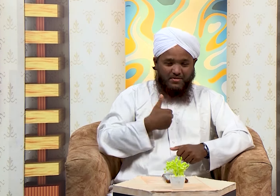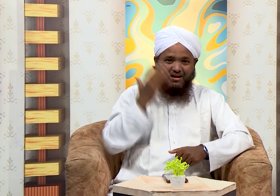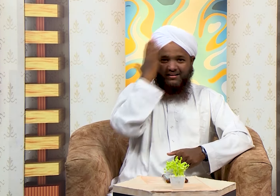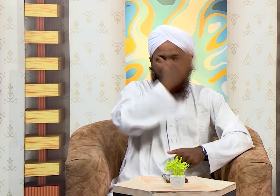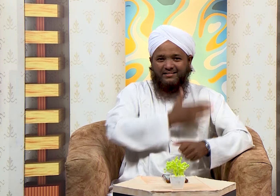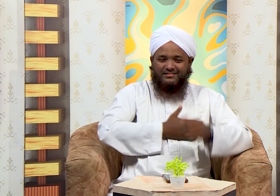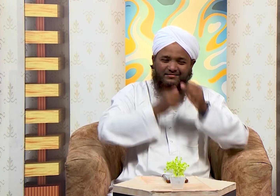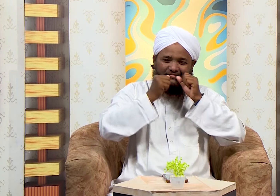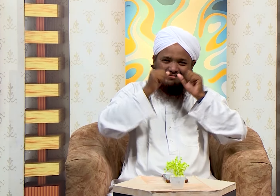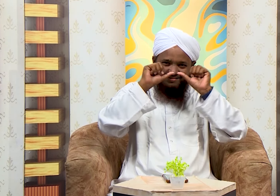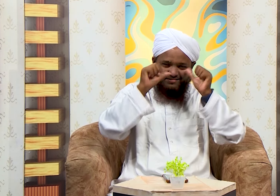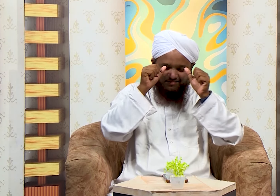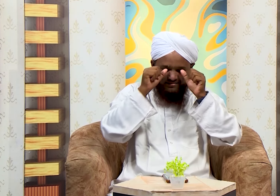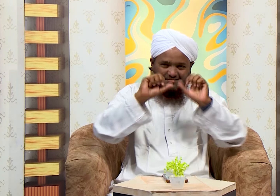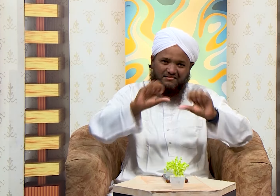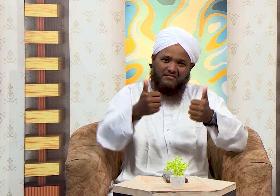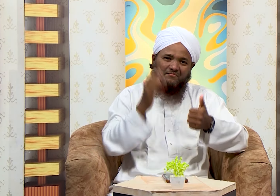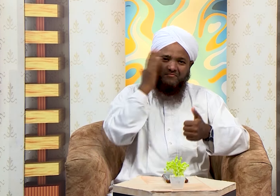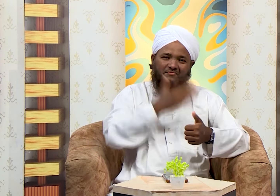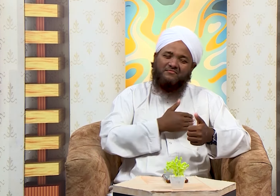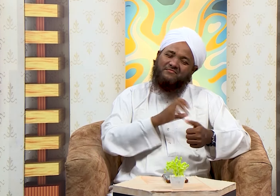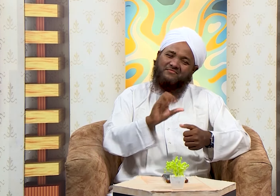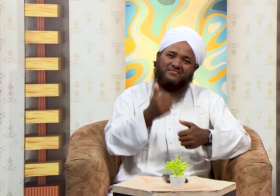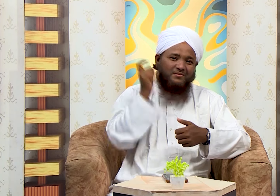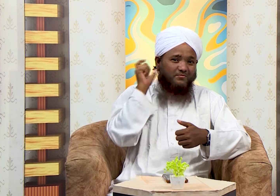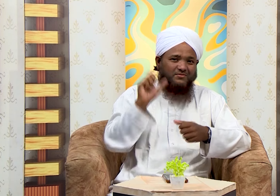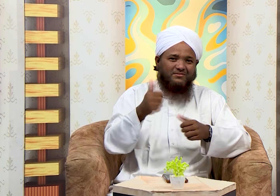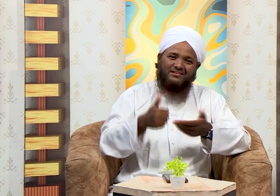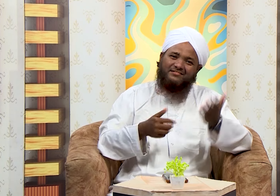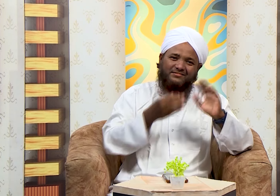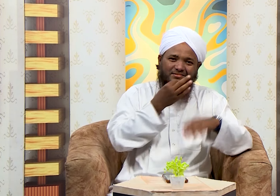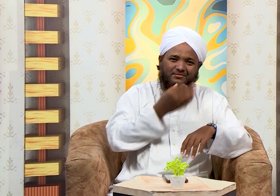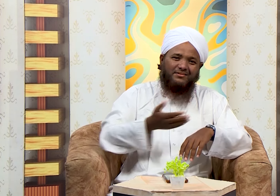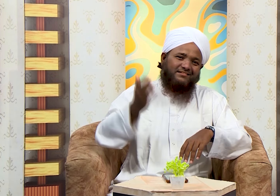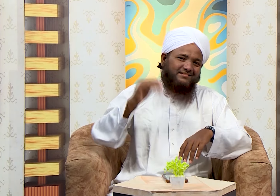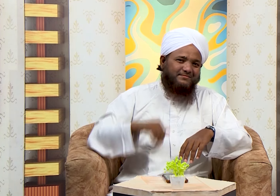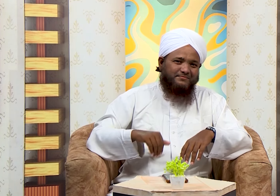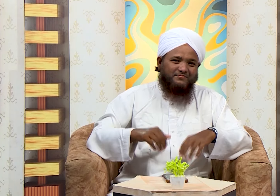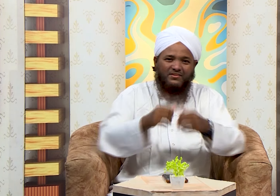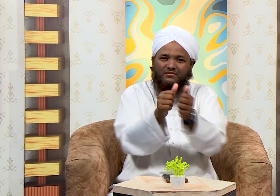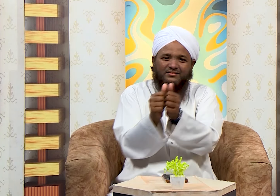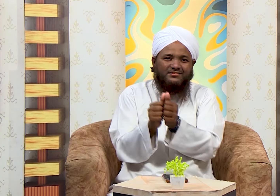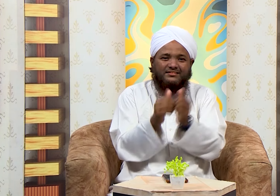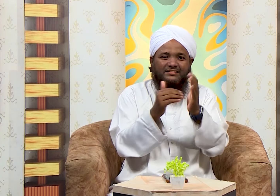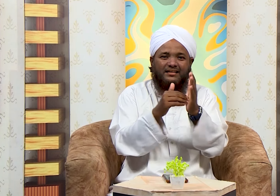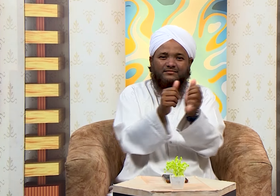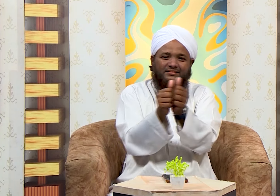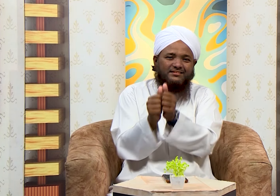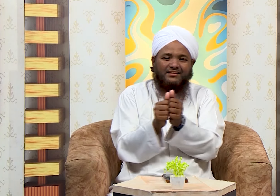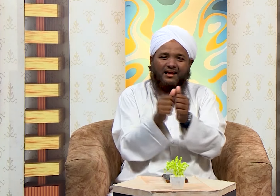دائرہ اسلام میں داخل ہوتا ہوں تو اس طرح وہ کلمہ پڑھ کر دائرہ اسلام میں آگئے اور اپنا مال بھی حضور علیہ السلام